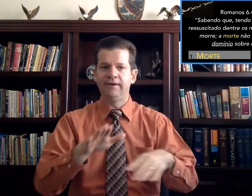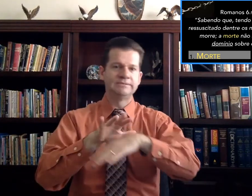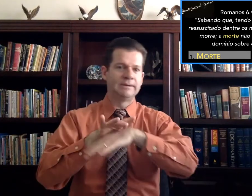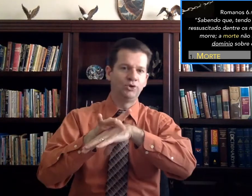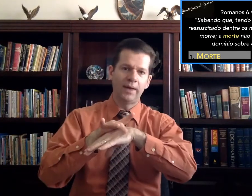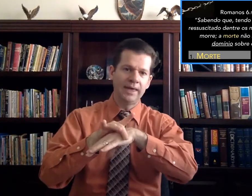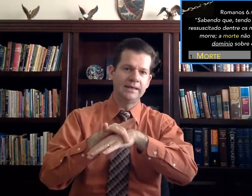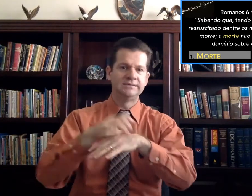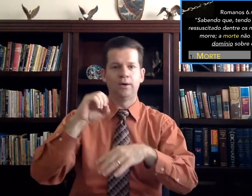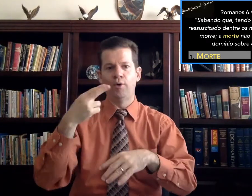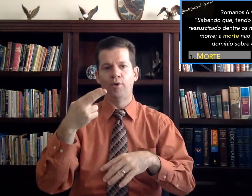uma doença, ou